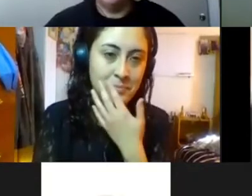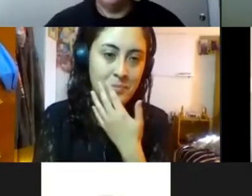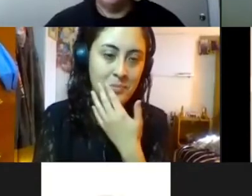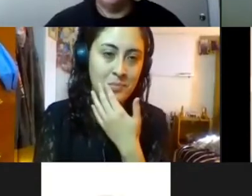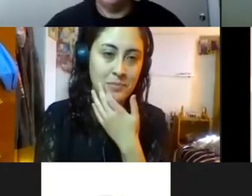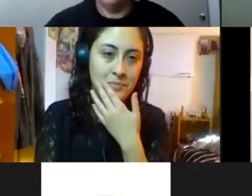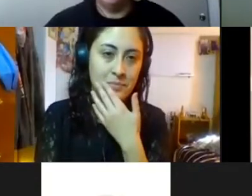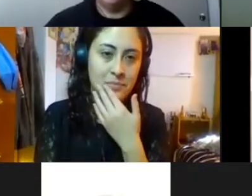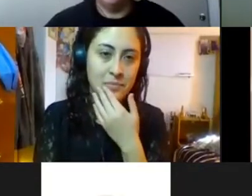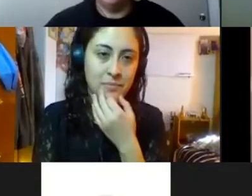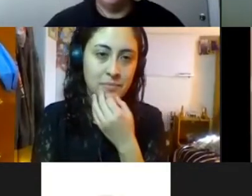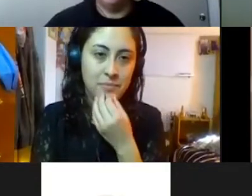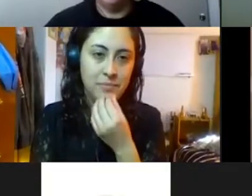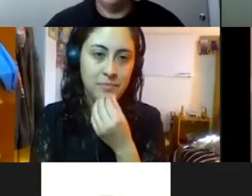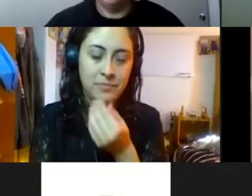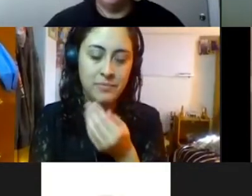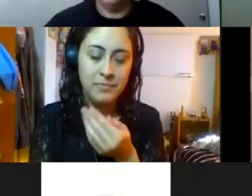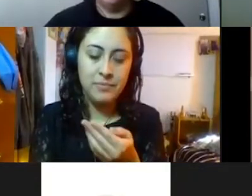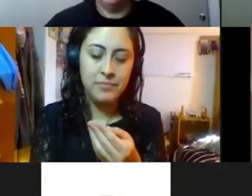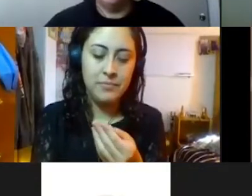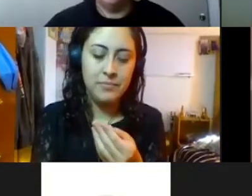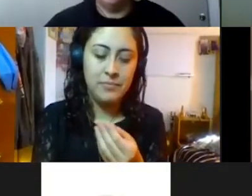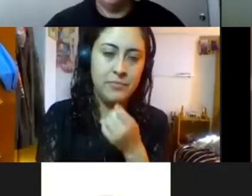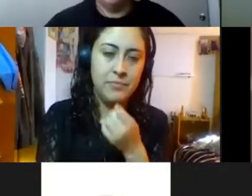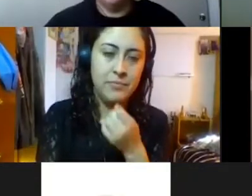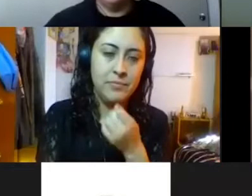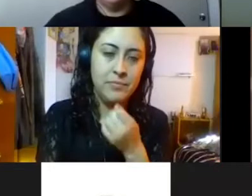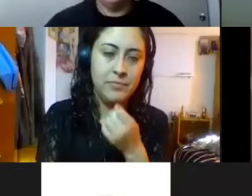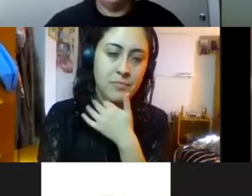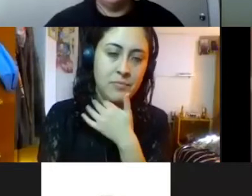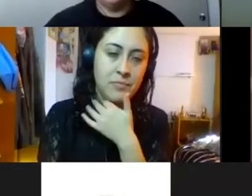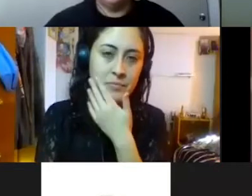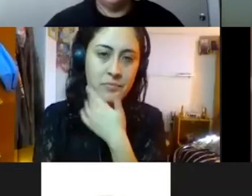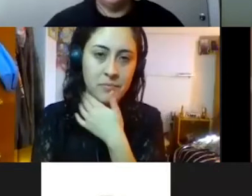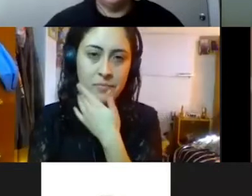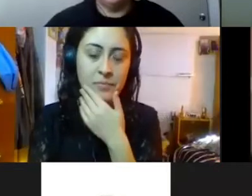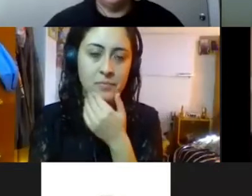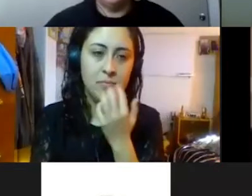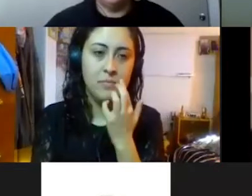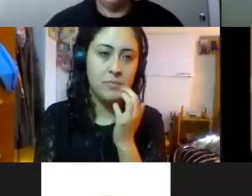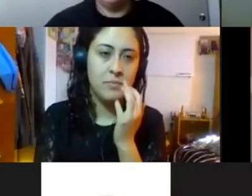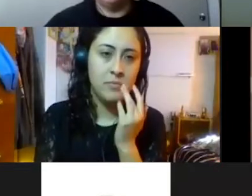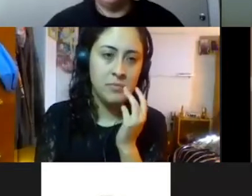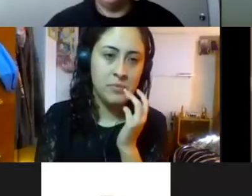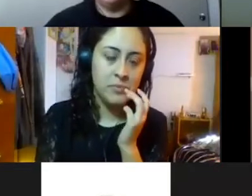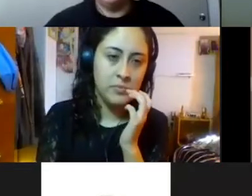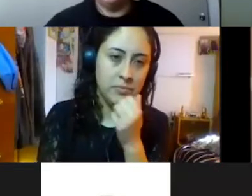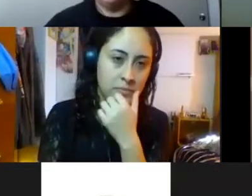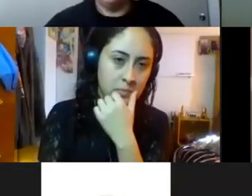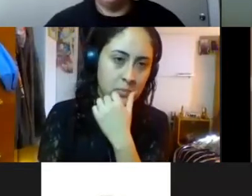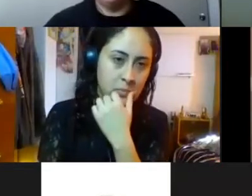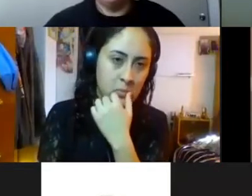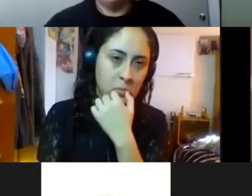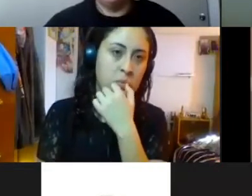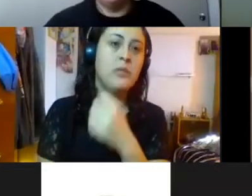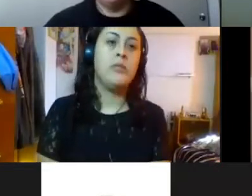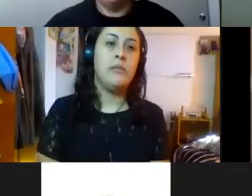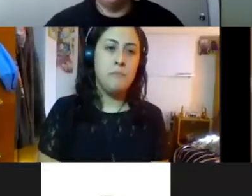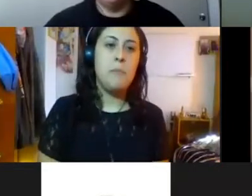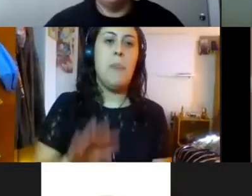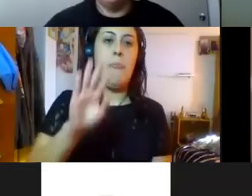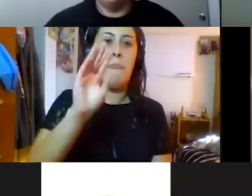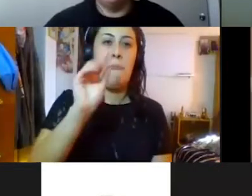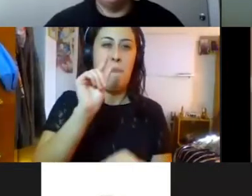Bueno, aprovecho nuevamente de invitarlos e invitarlas, así que para que no tengan temor ante las preguntas, recuerden que las preguntas son preguntas y son